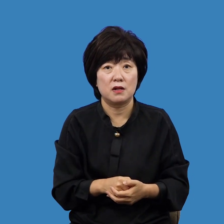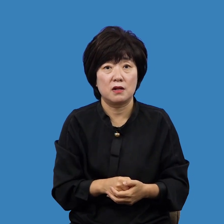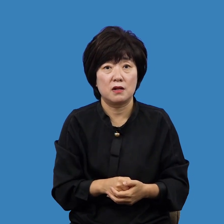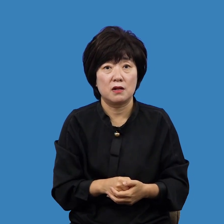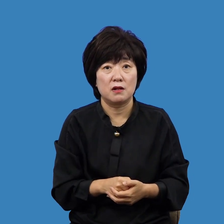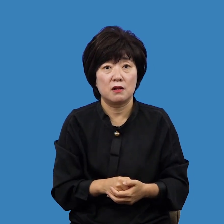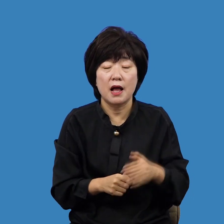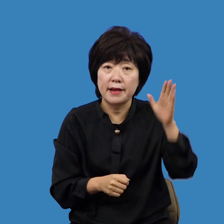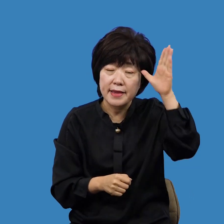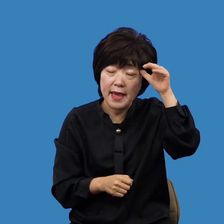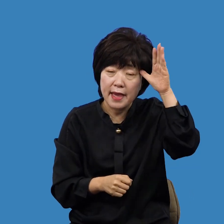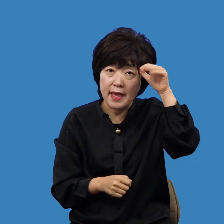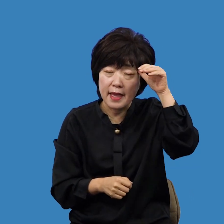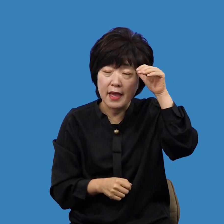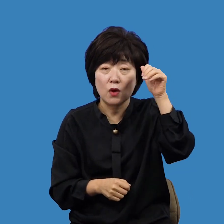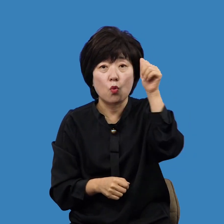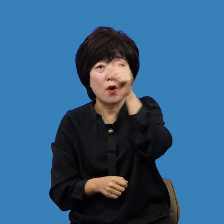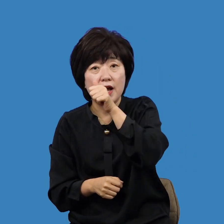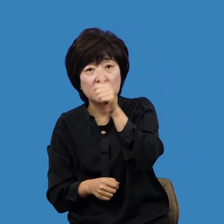근데 개나 고양이는,